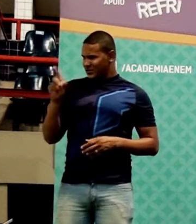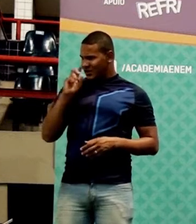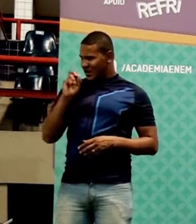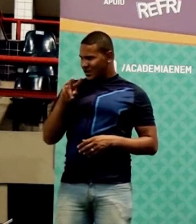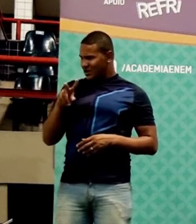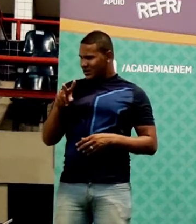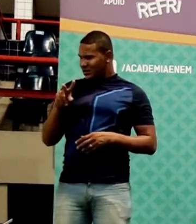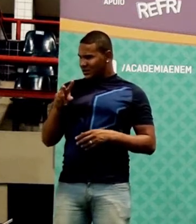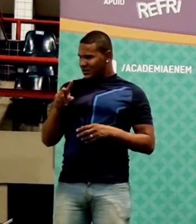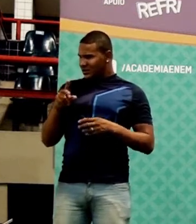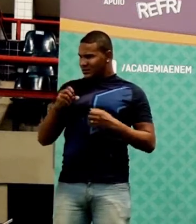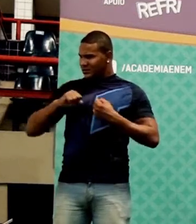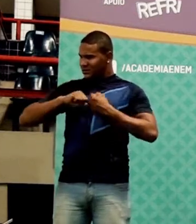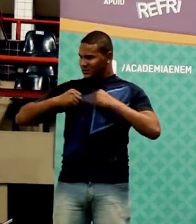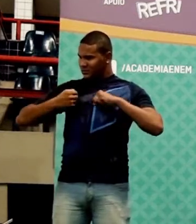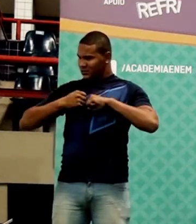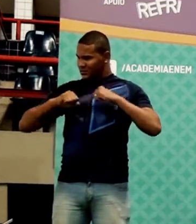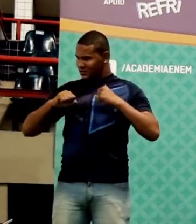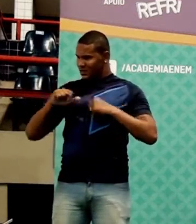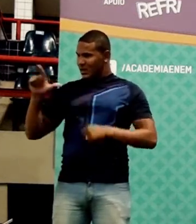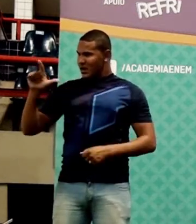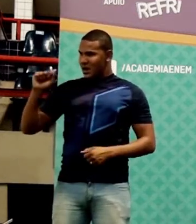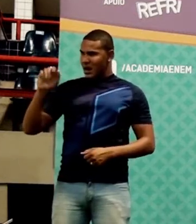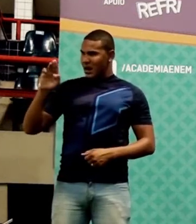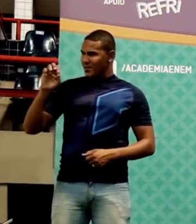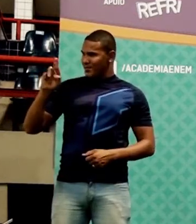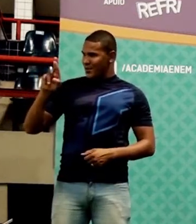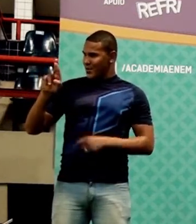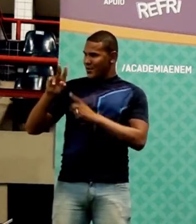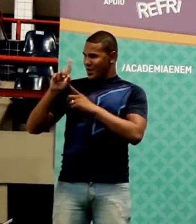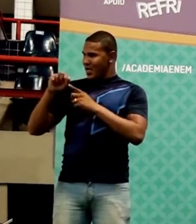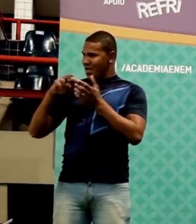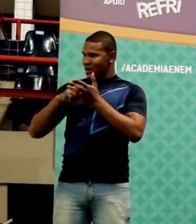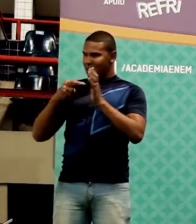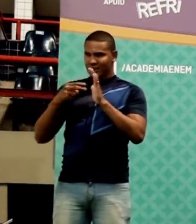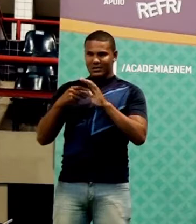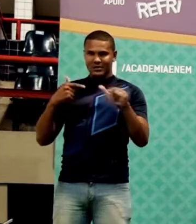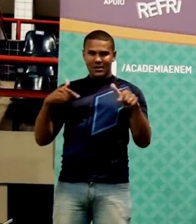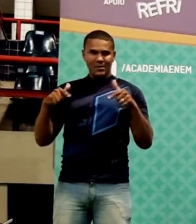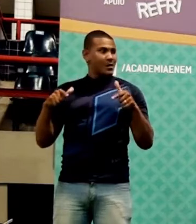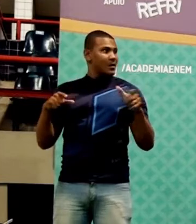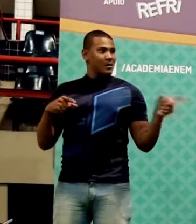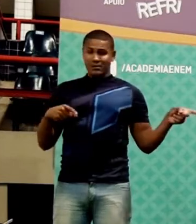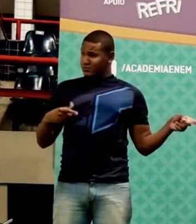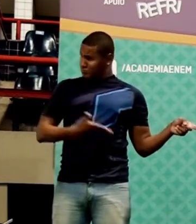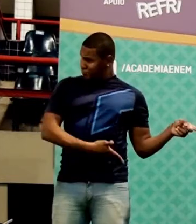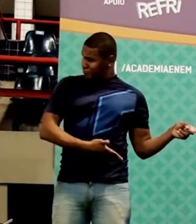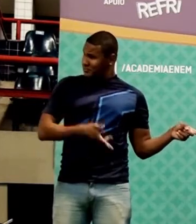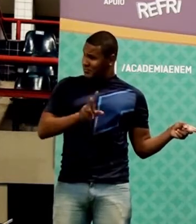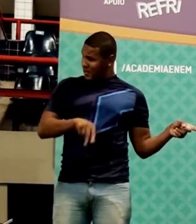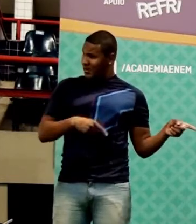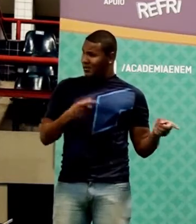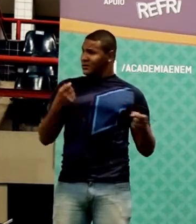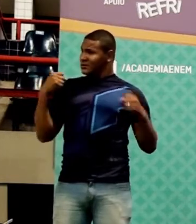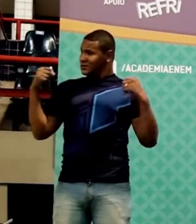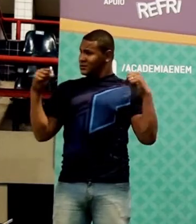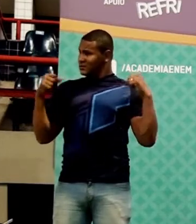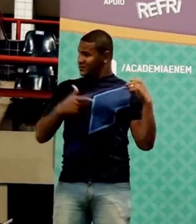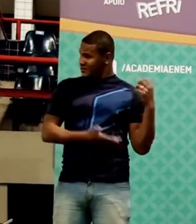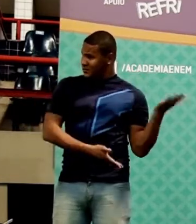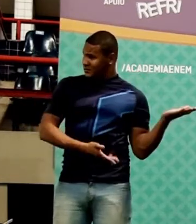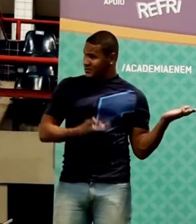laboral? Labor quer dizer trabalho. Aqui, entre uma aula e outra, vocês fazem um exercíciozinho para